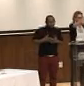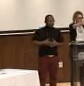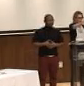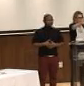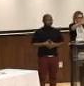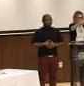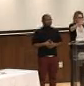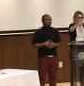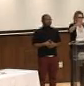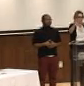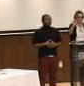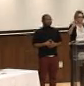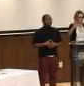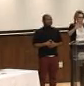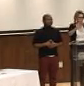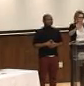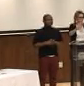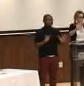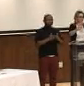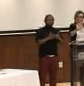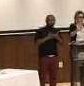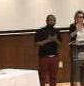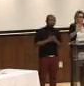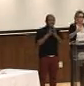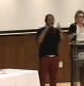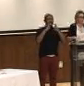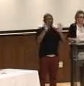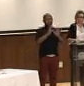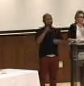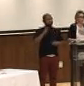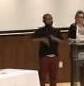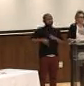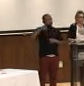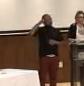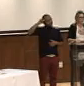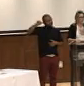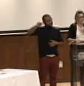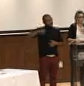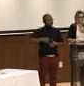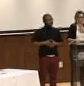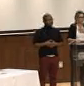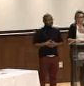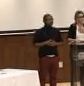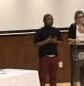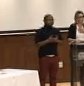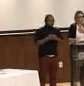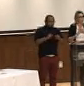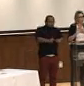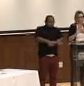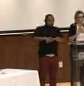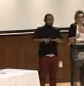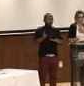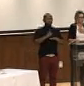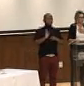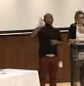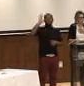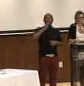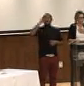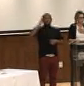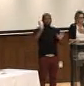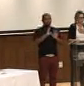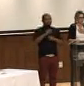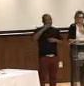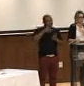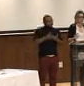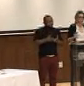Não, por favor, gente, por favor. Por favor, não é o momento. Eu vou pedir para a plateia, por favor, não se manifeste nesse